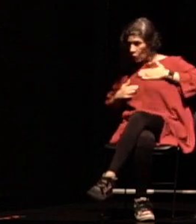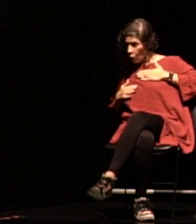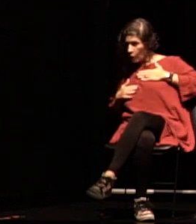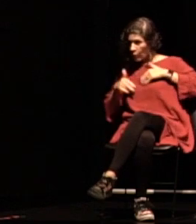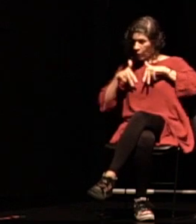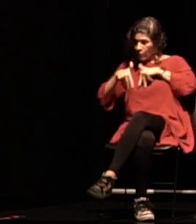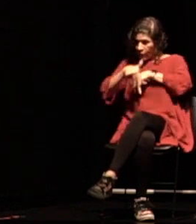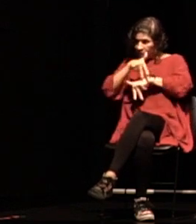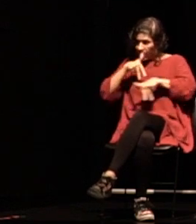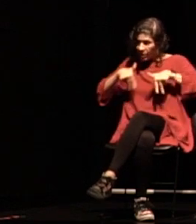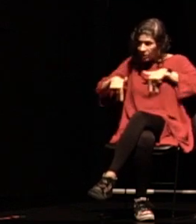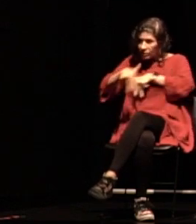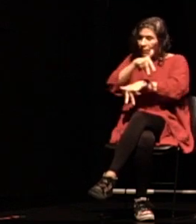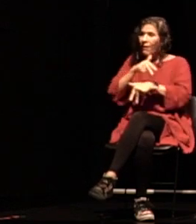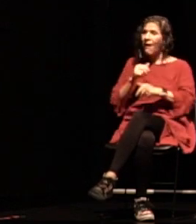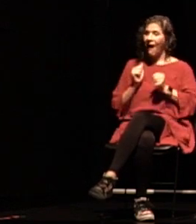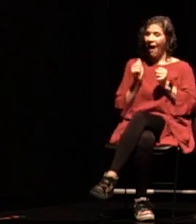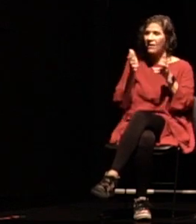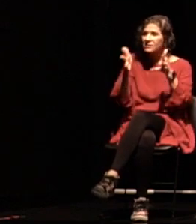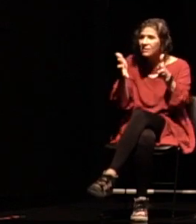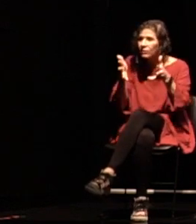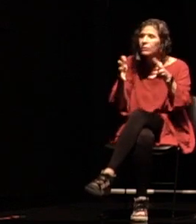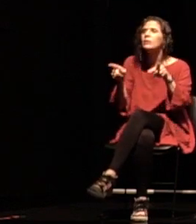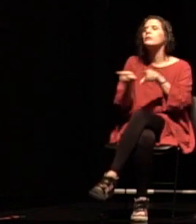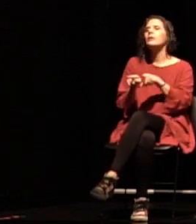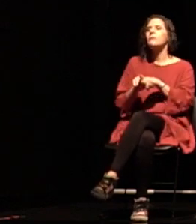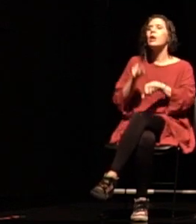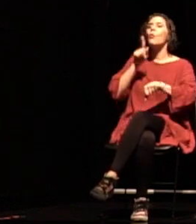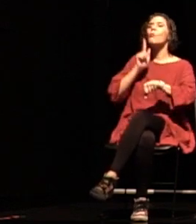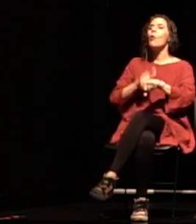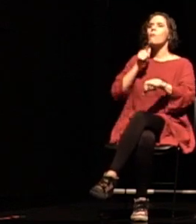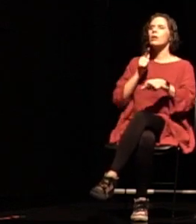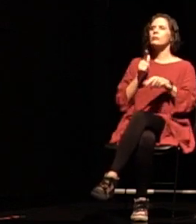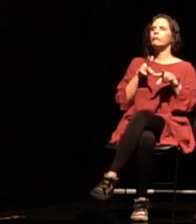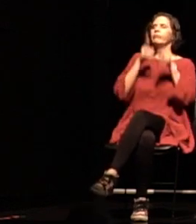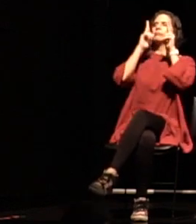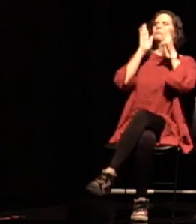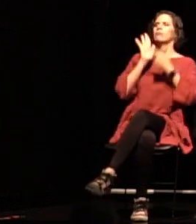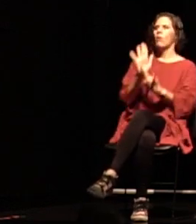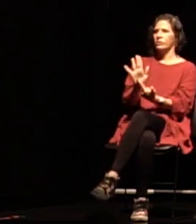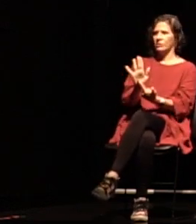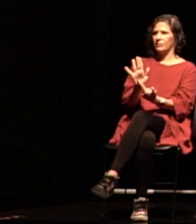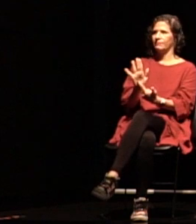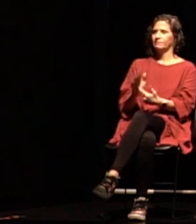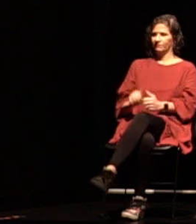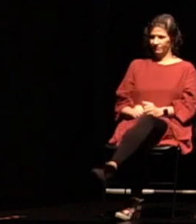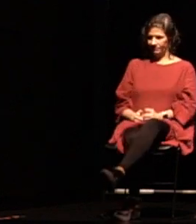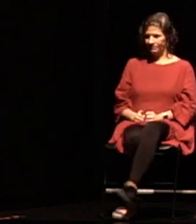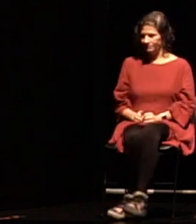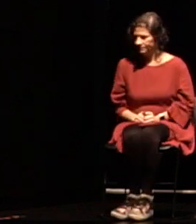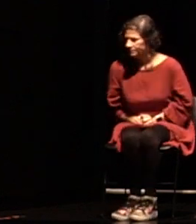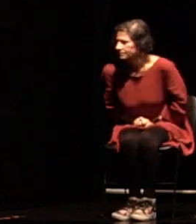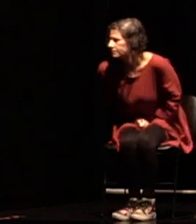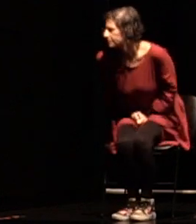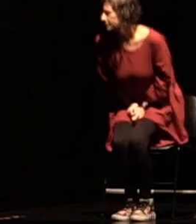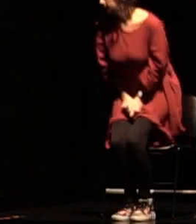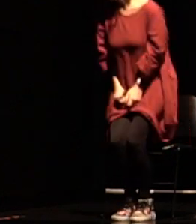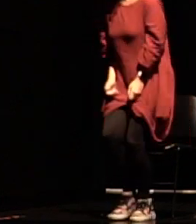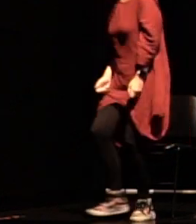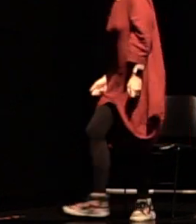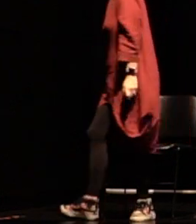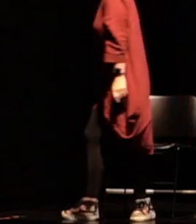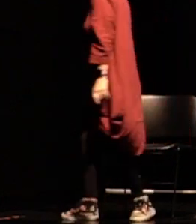movimento, a ação e o momento em que a IOL as apresenta. Como é que joga com tudo isso na construção do seu